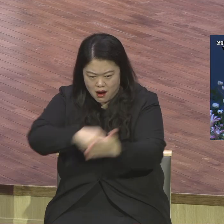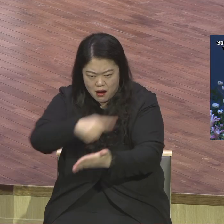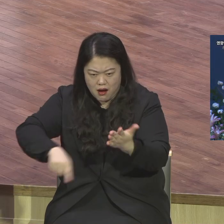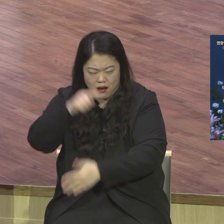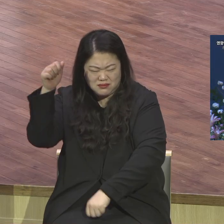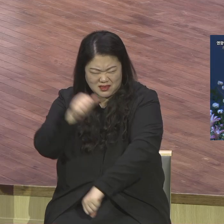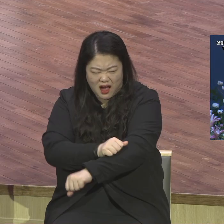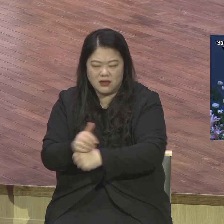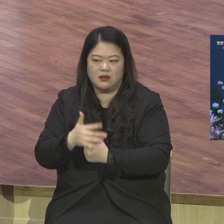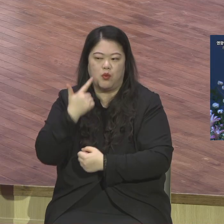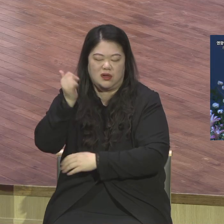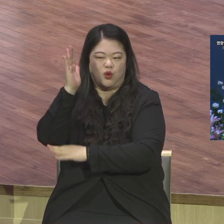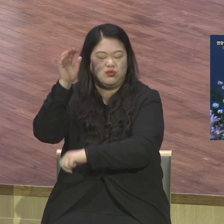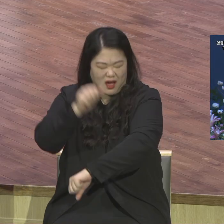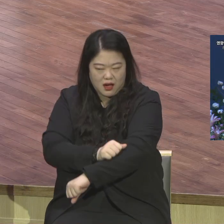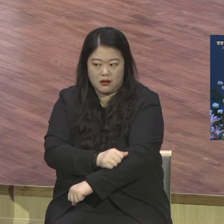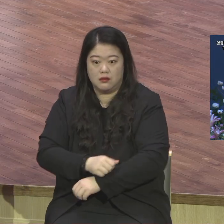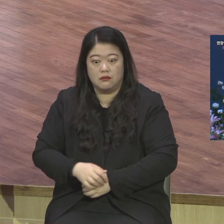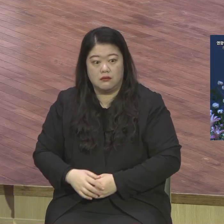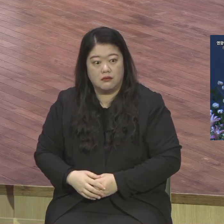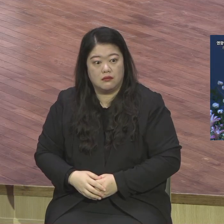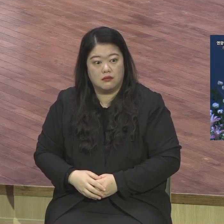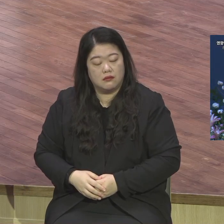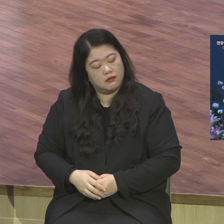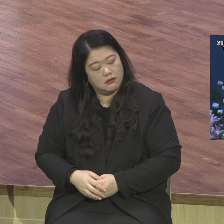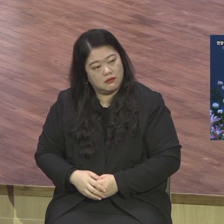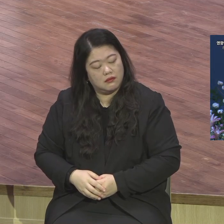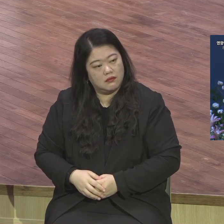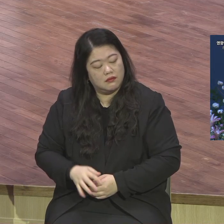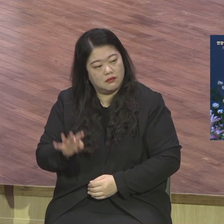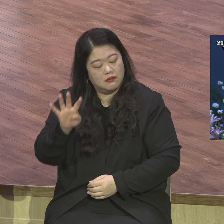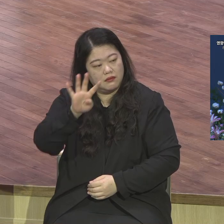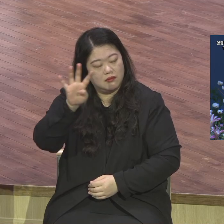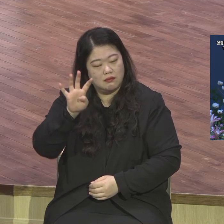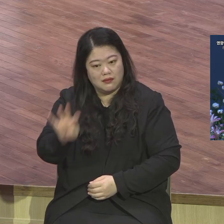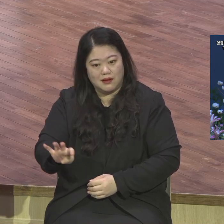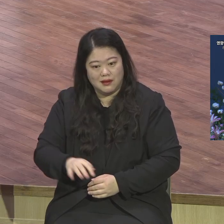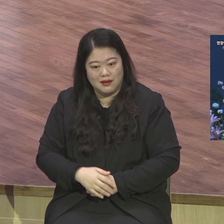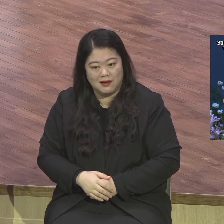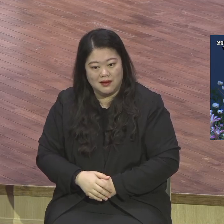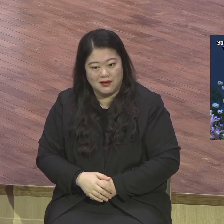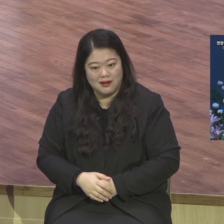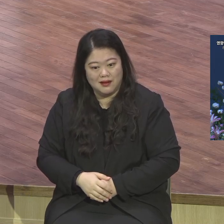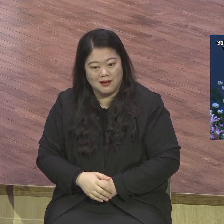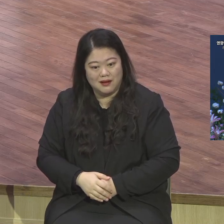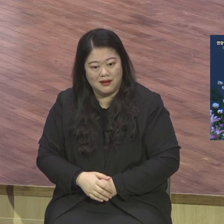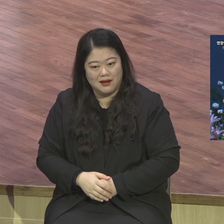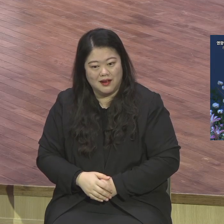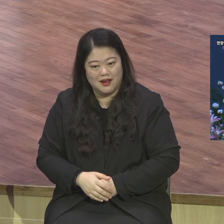성도 여러분, 말씀 따로 생활 따로가 아니다는 거예요.